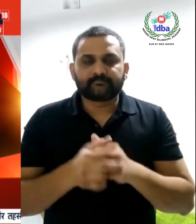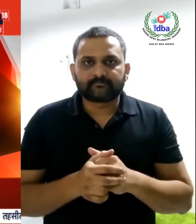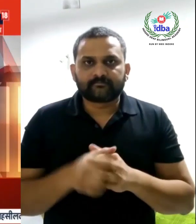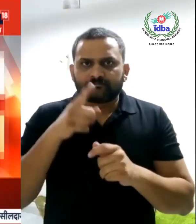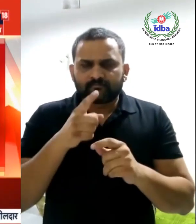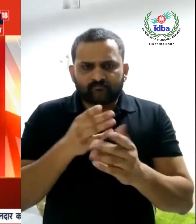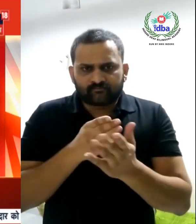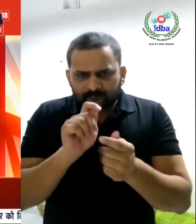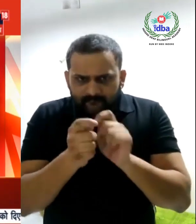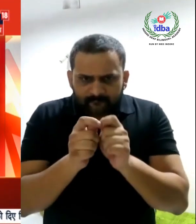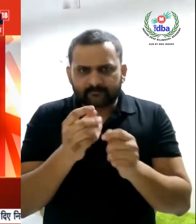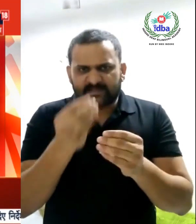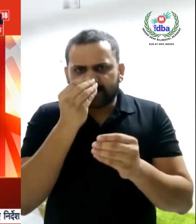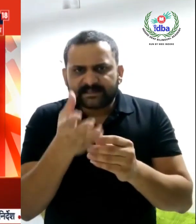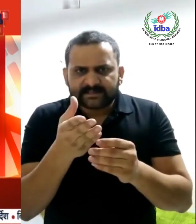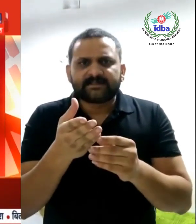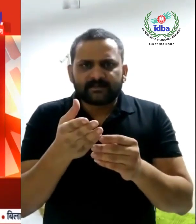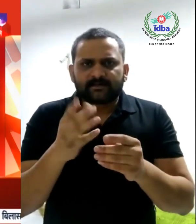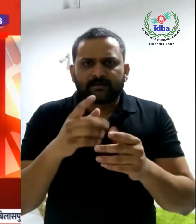उनका सरलीकरण करें, उनको सरल बनाएं,